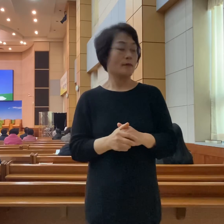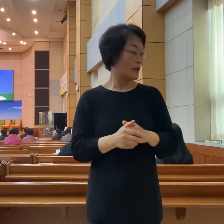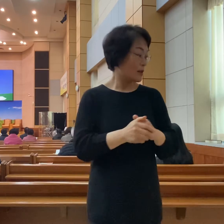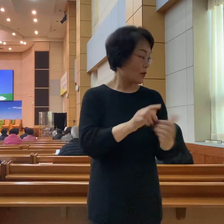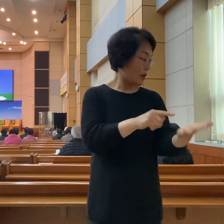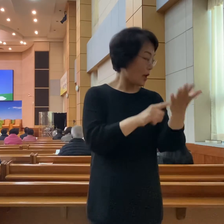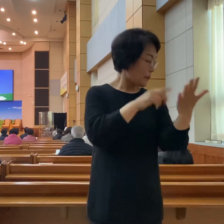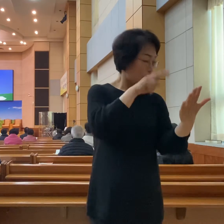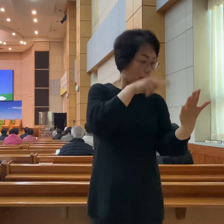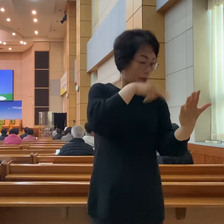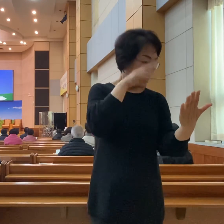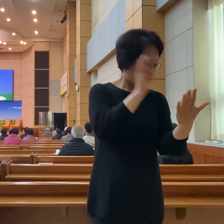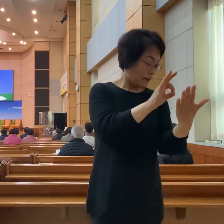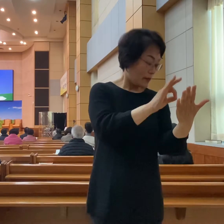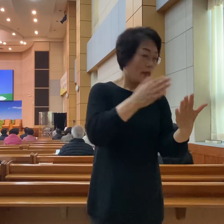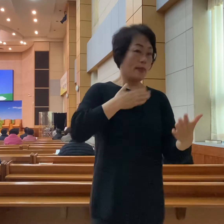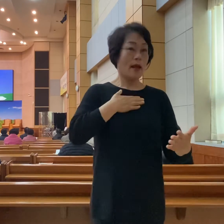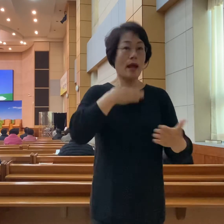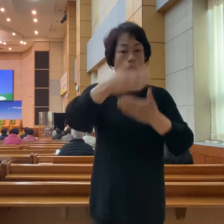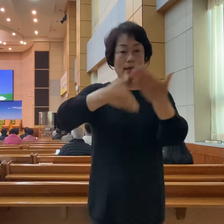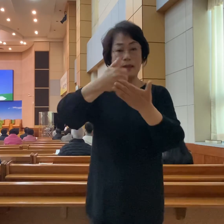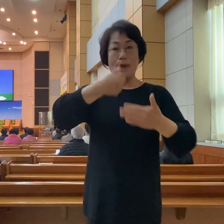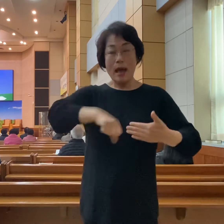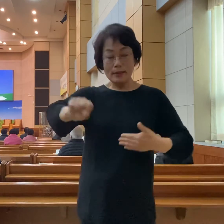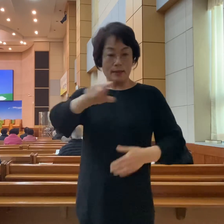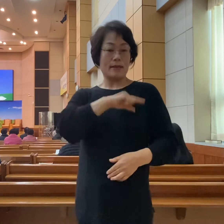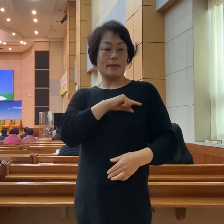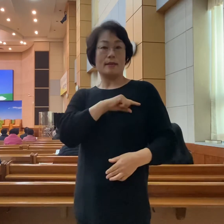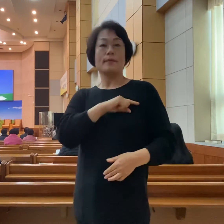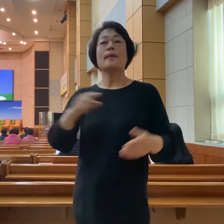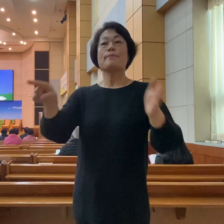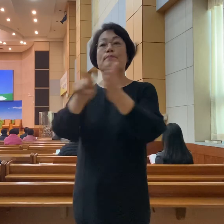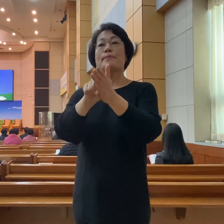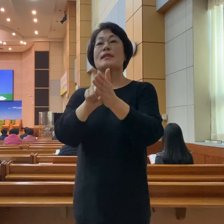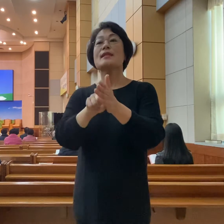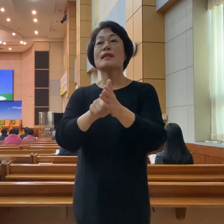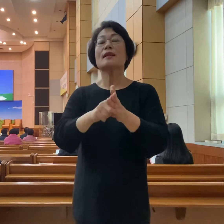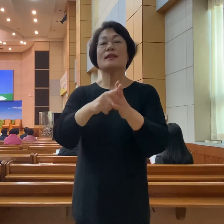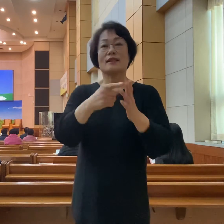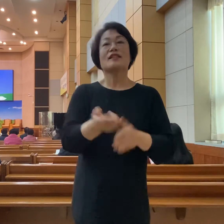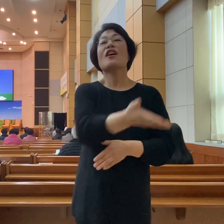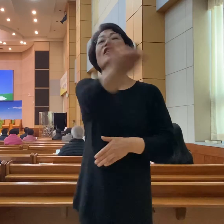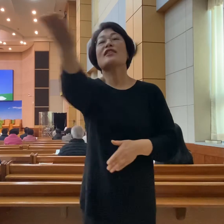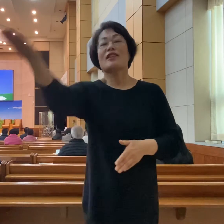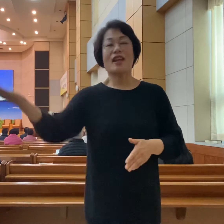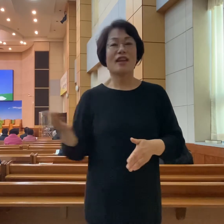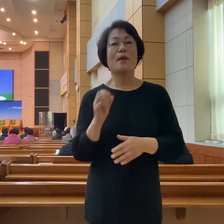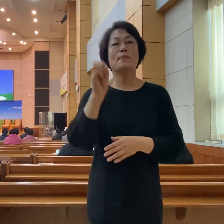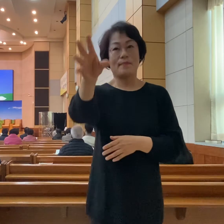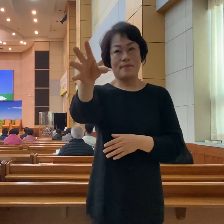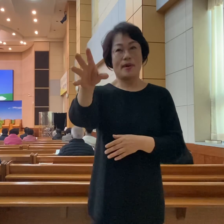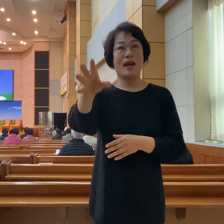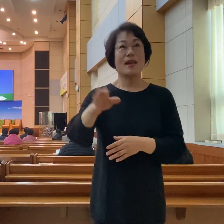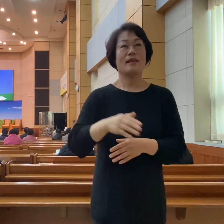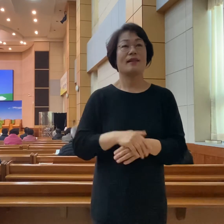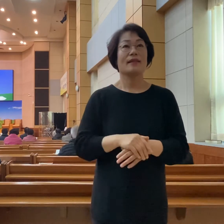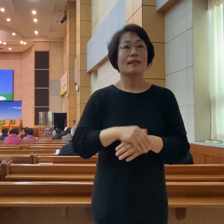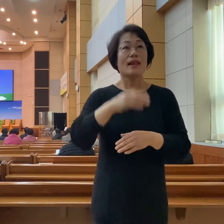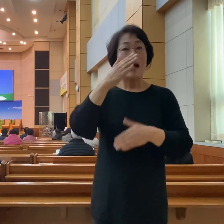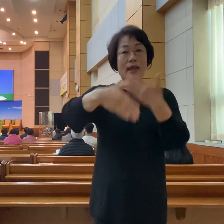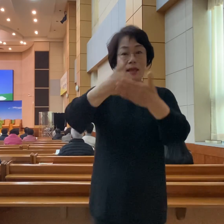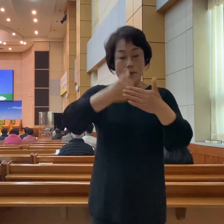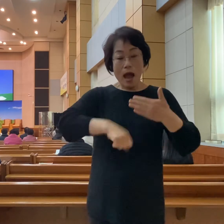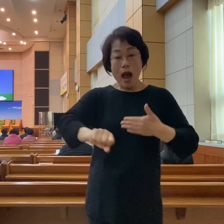나와 있는 대로 내가 하나님의 아들의 이름을 믿는 너희에게 이것을 쓰는 것은 하나님의 아들의 이름은